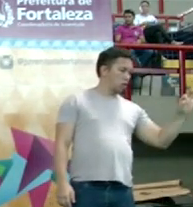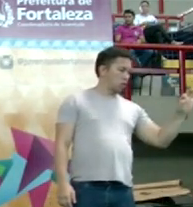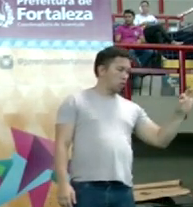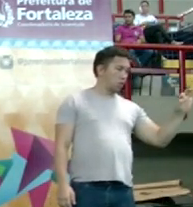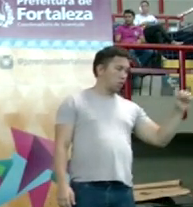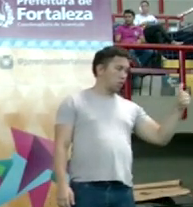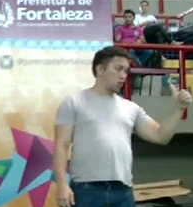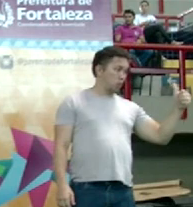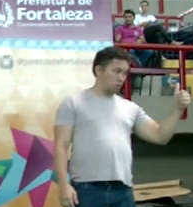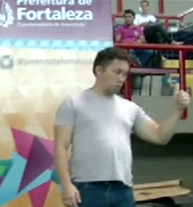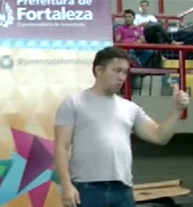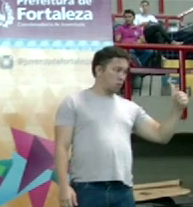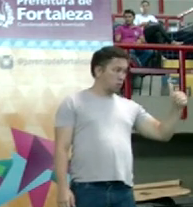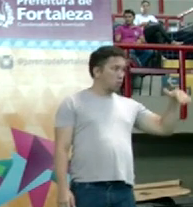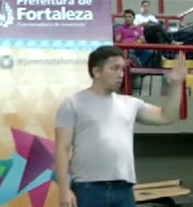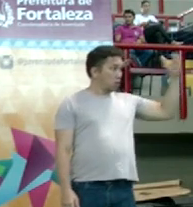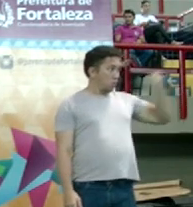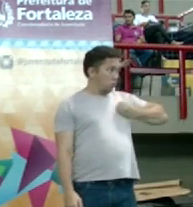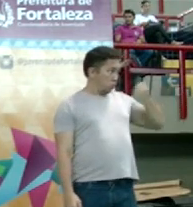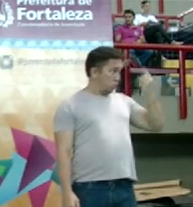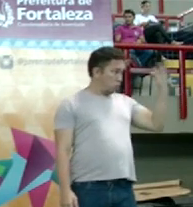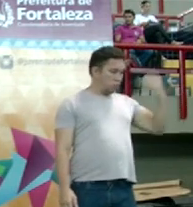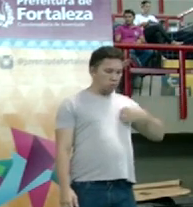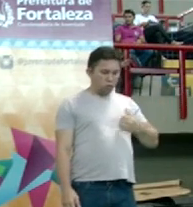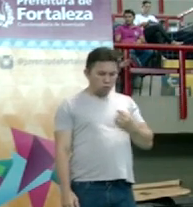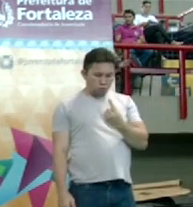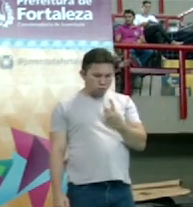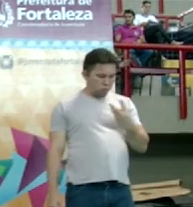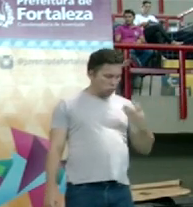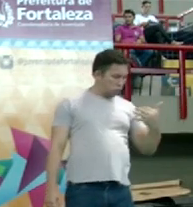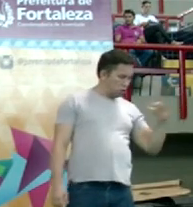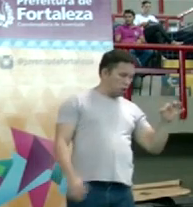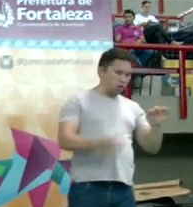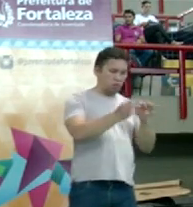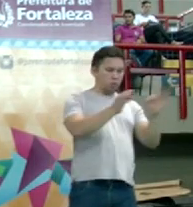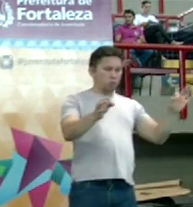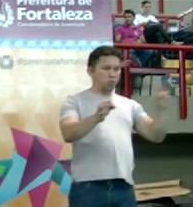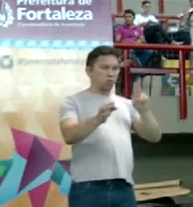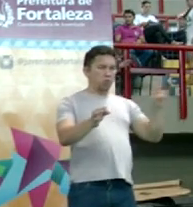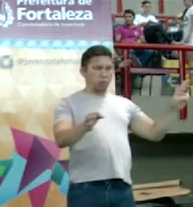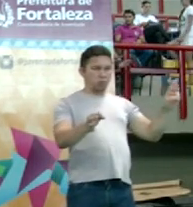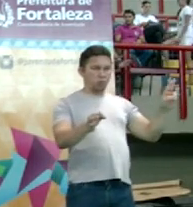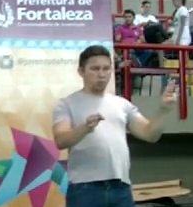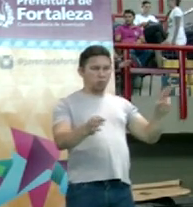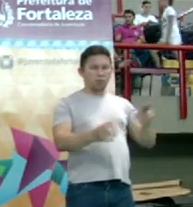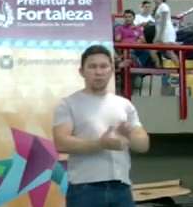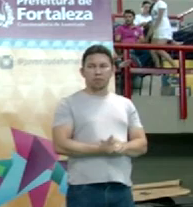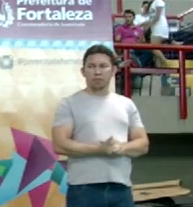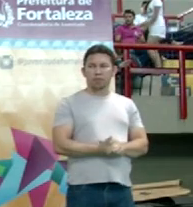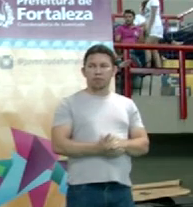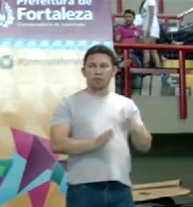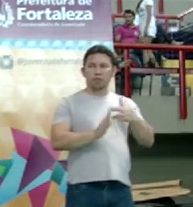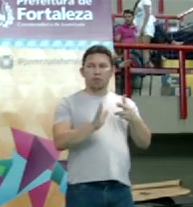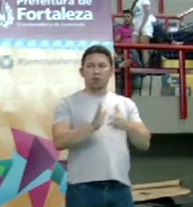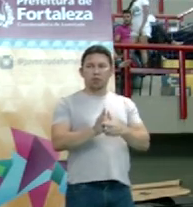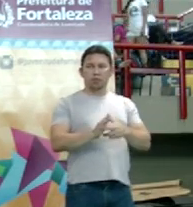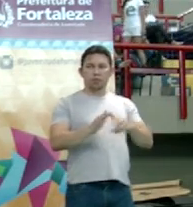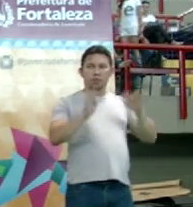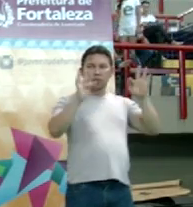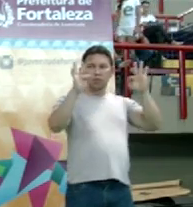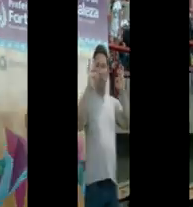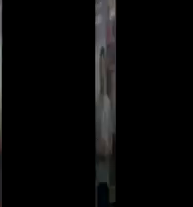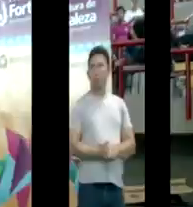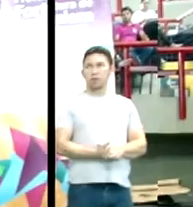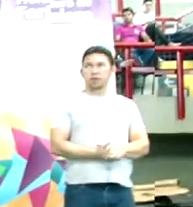De 11 para cima o numeral, tá certo? A regrinha é essa. Vamos só encerrar